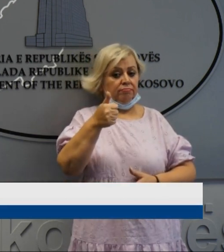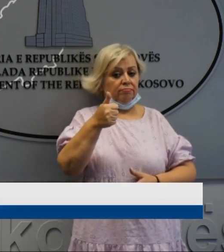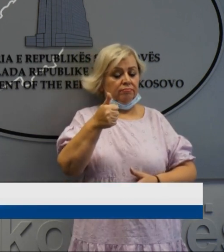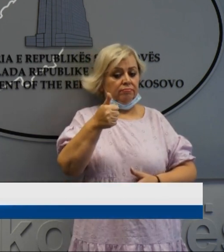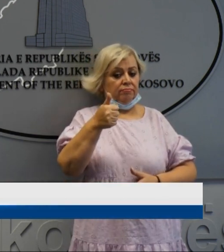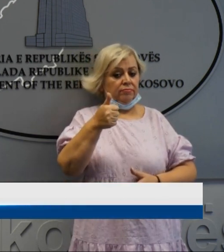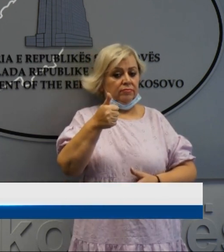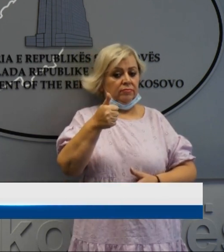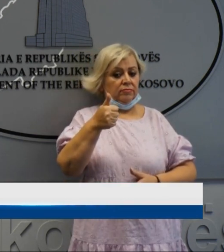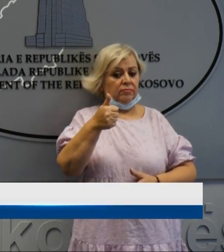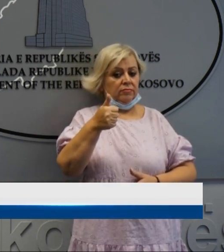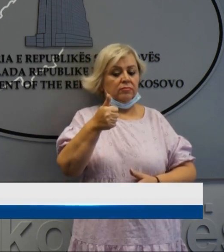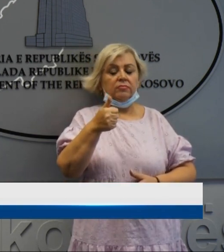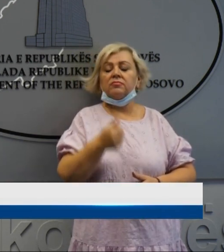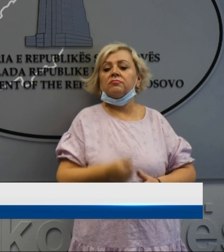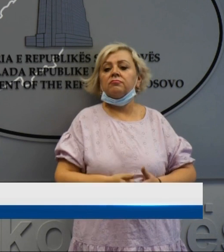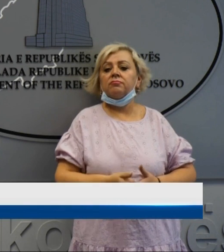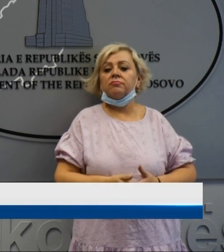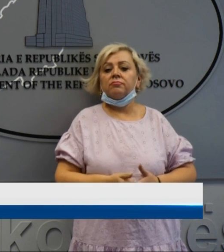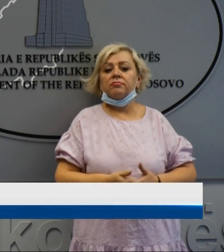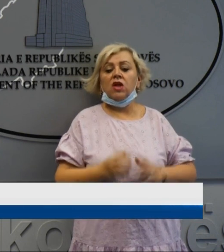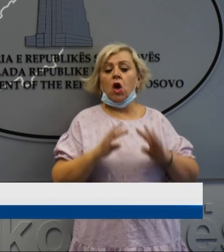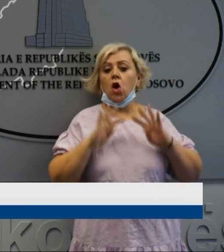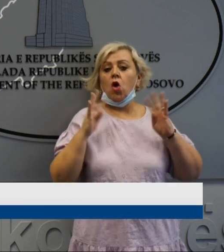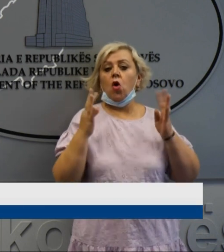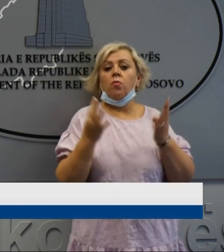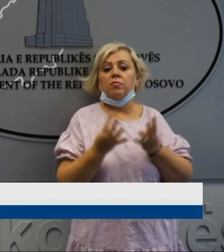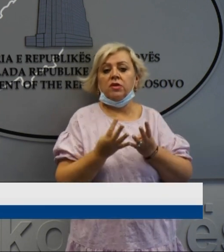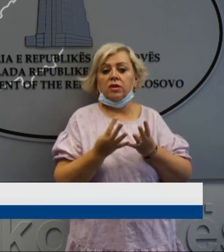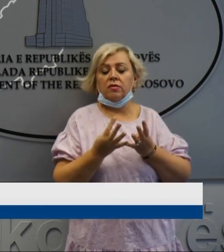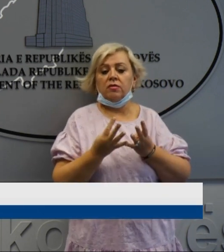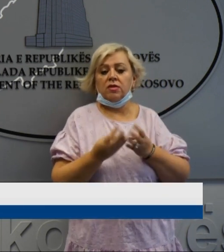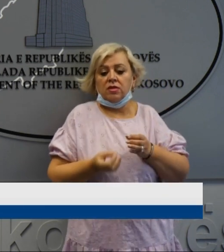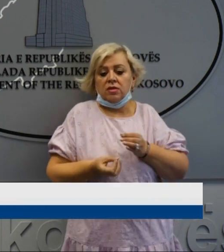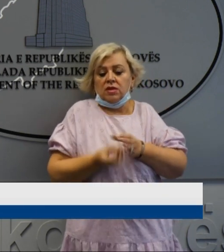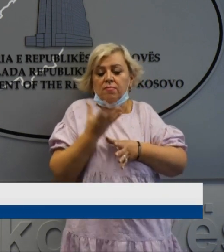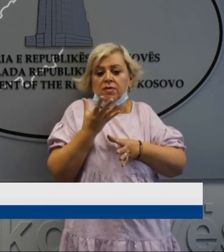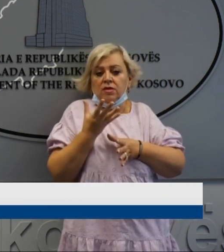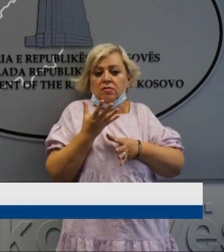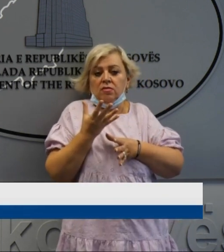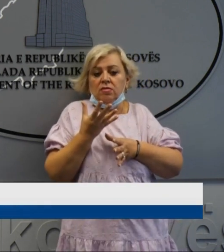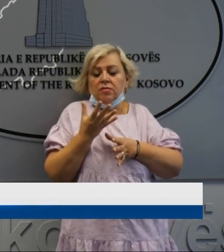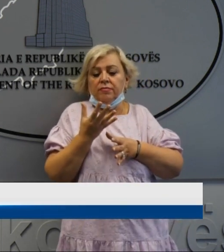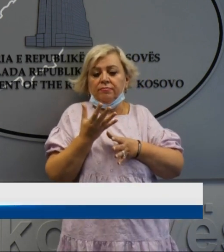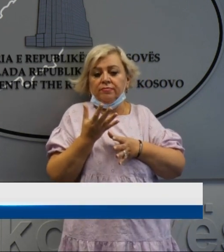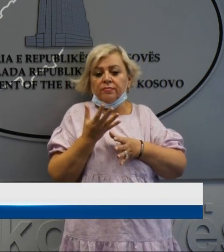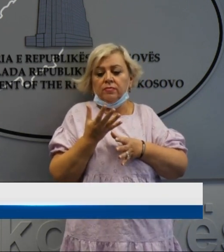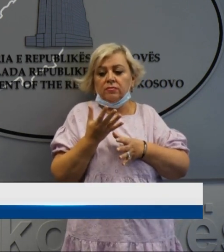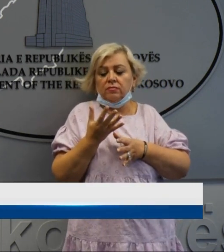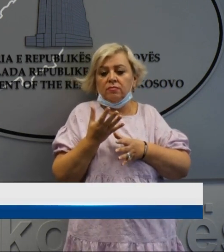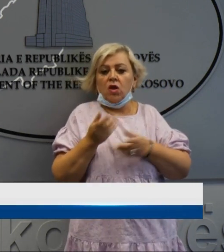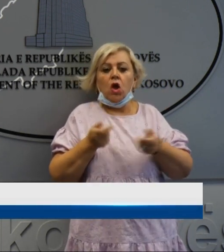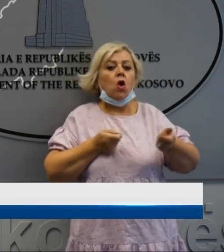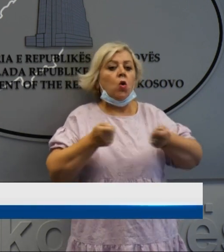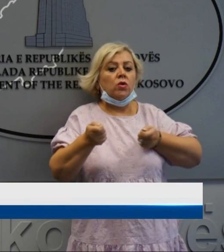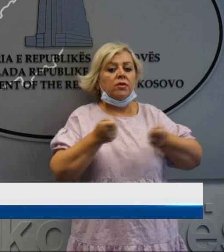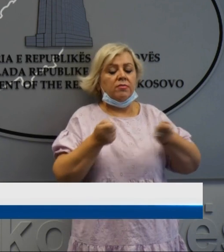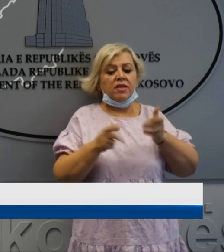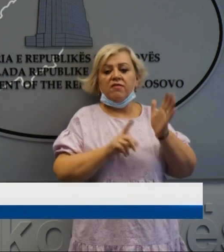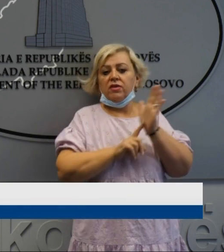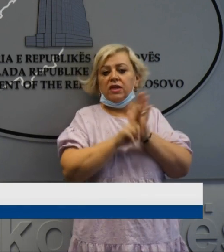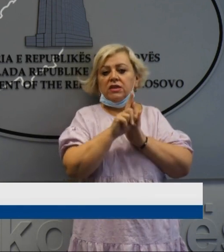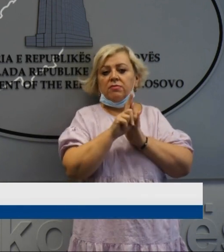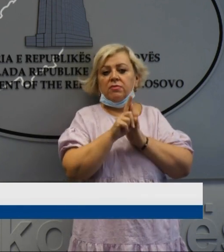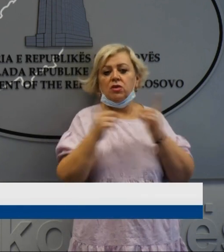të bëhet komiteti për, themelohet komiteti për koordinimin dhe